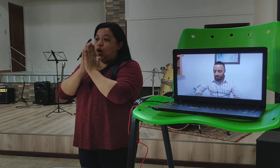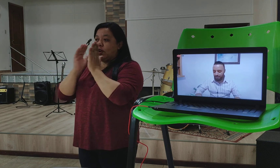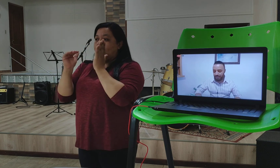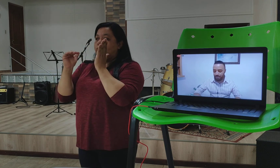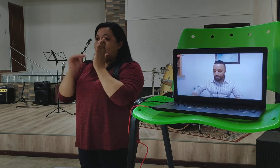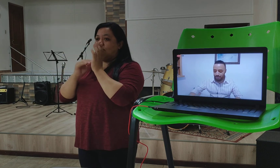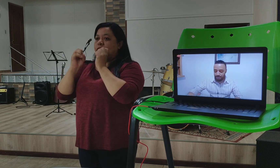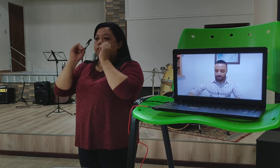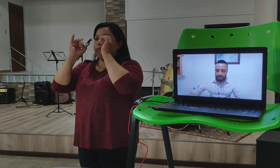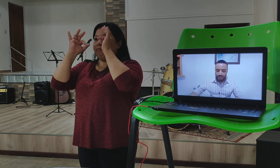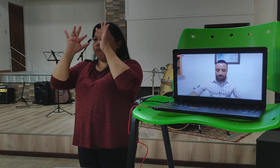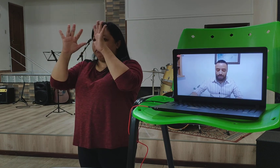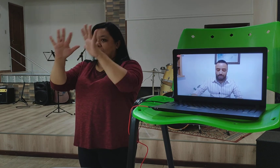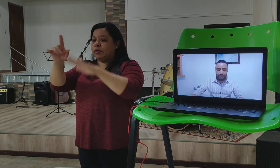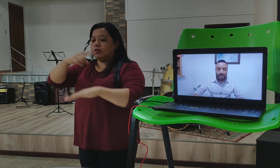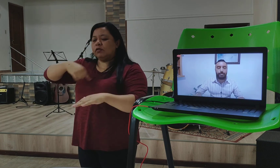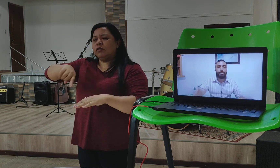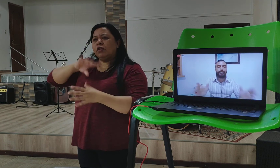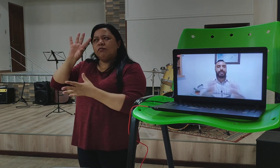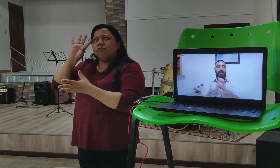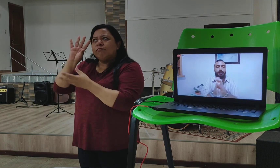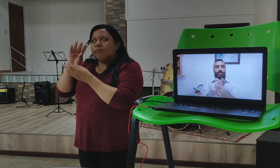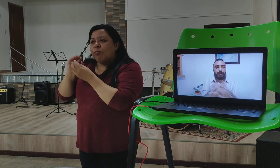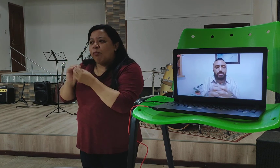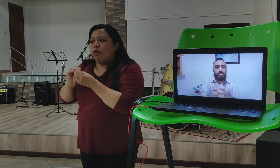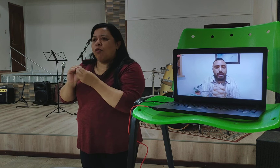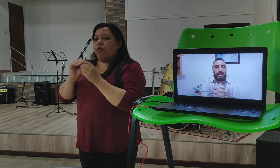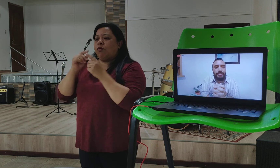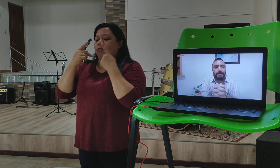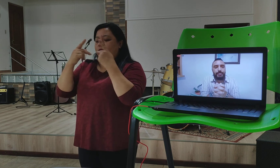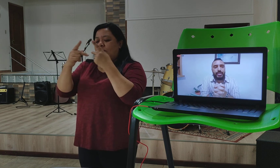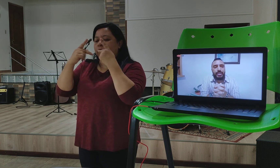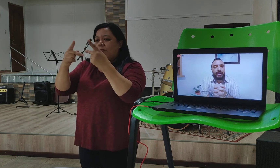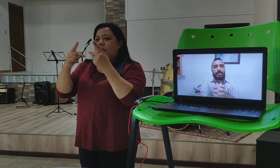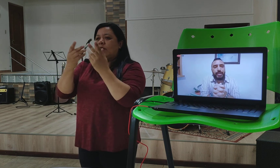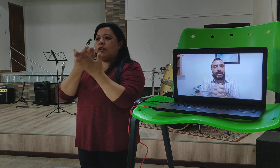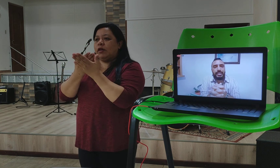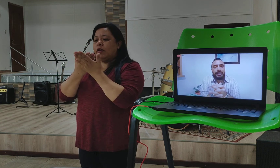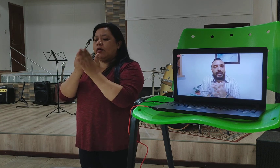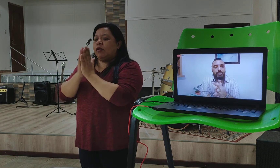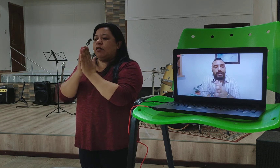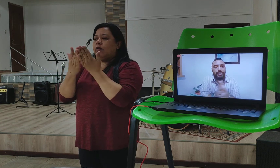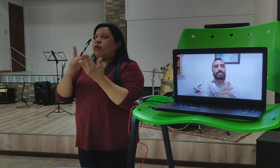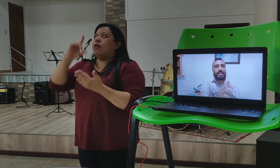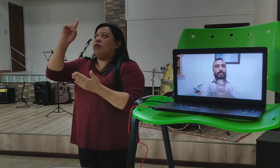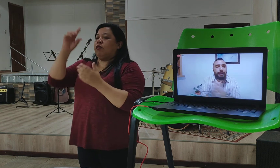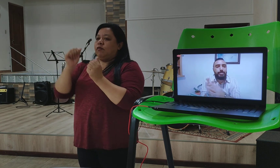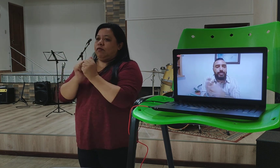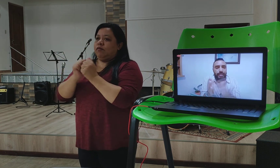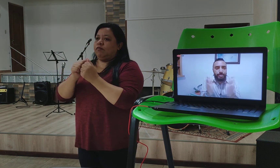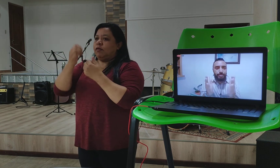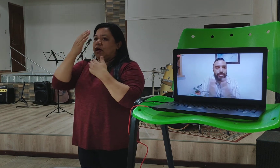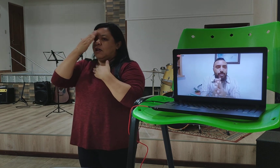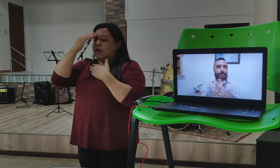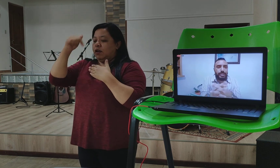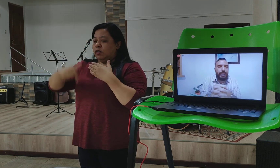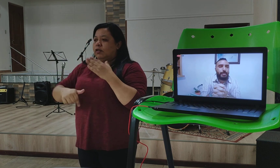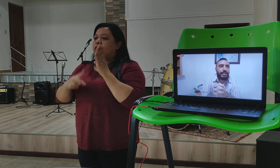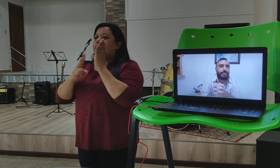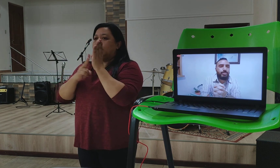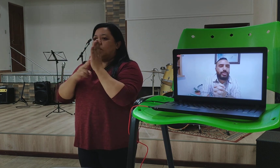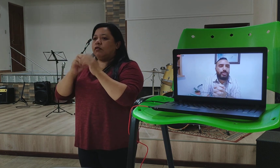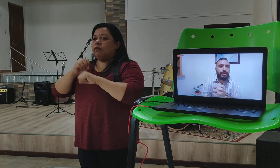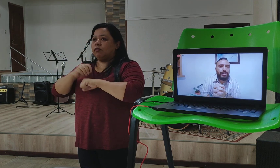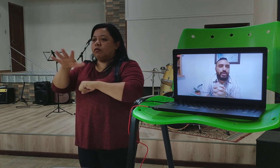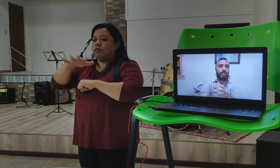Deus pelo privilégio de podermos meditar, pelo privilégio de podermos estudar e também agradecendo desde já pelo privilégio de poder compartilhar a